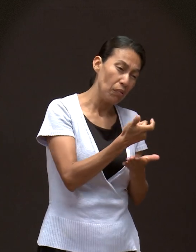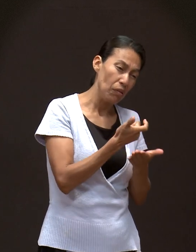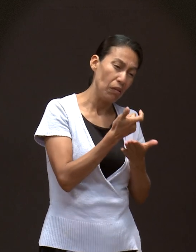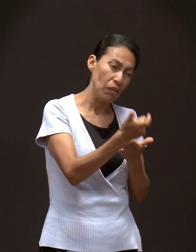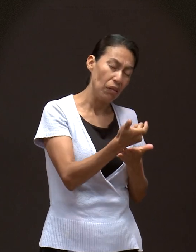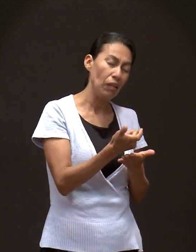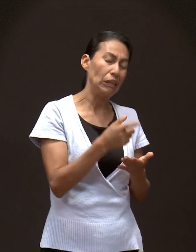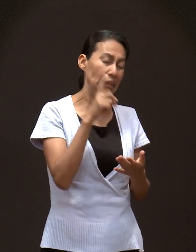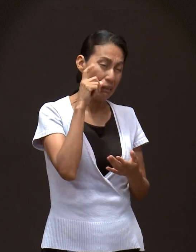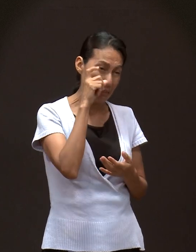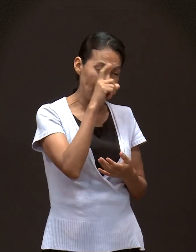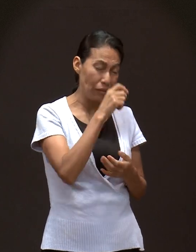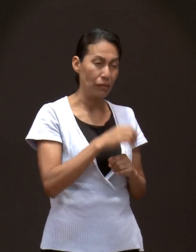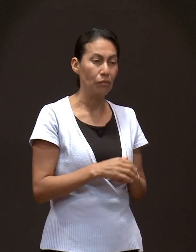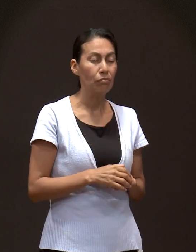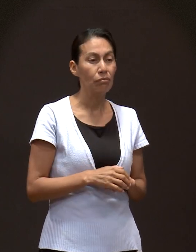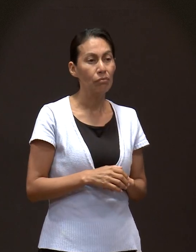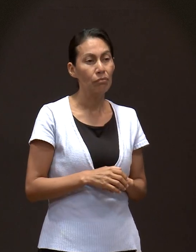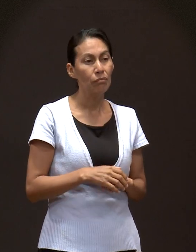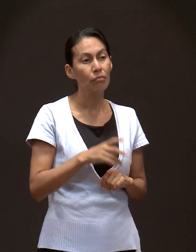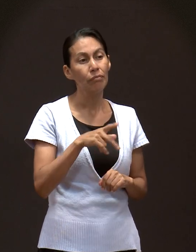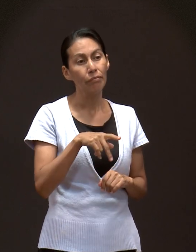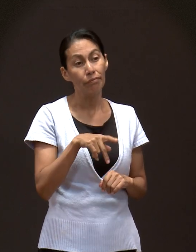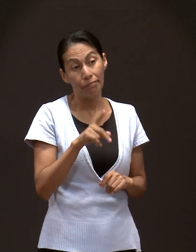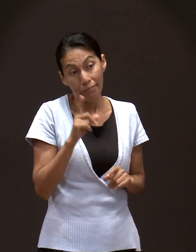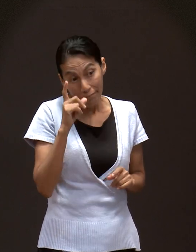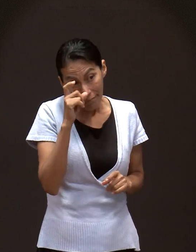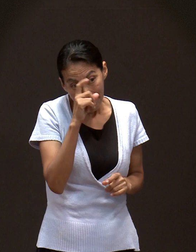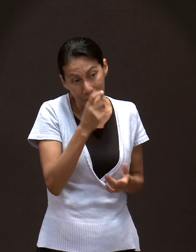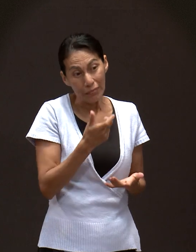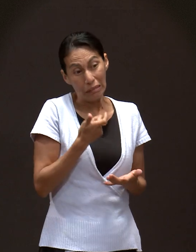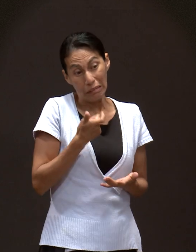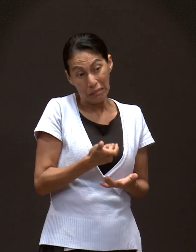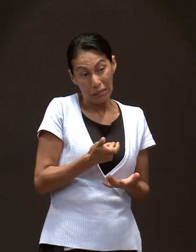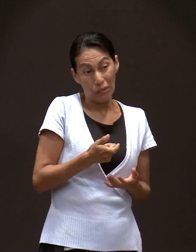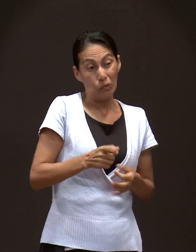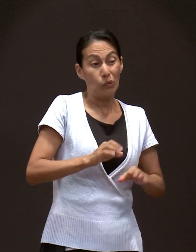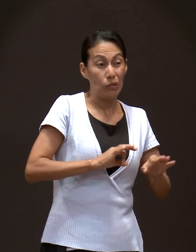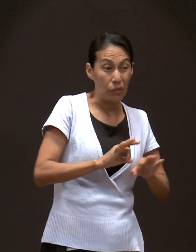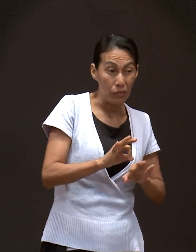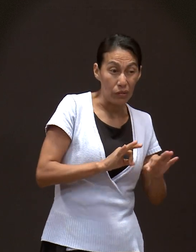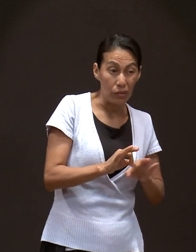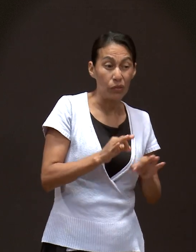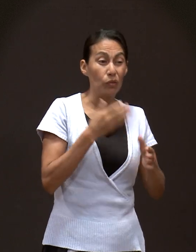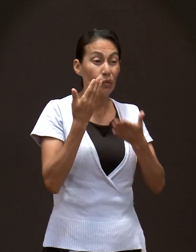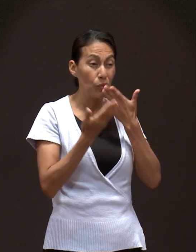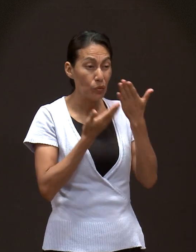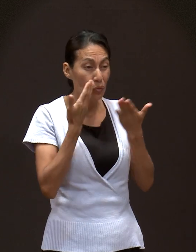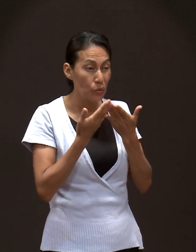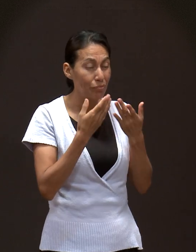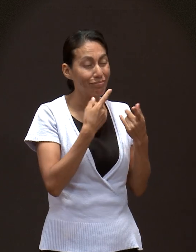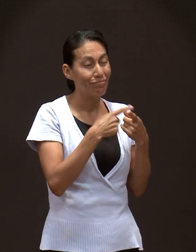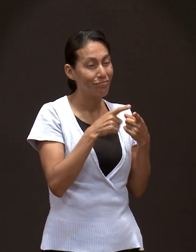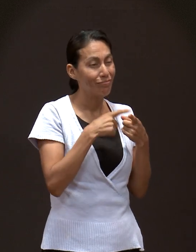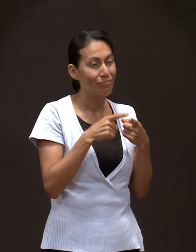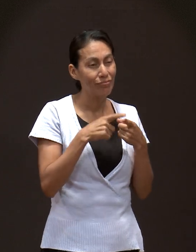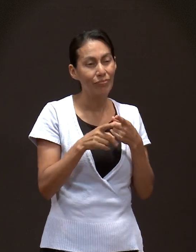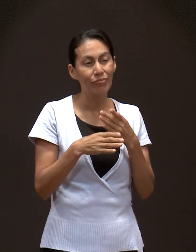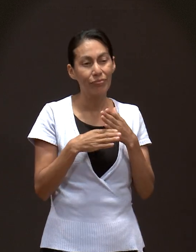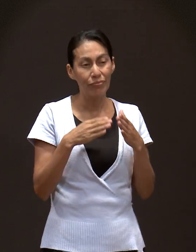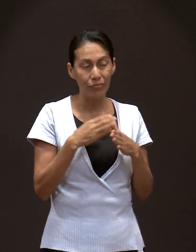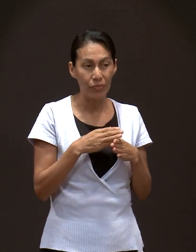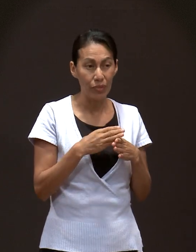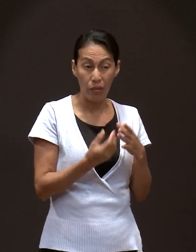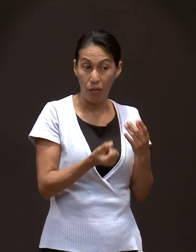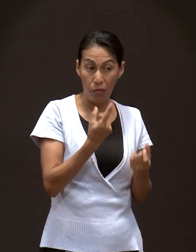estudios en esta universidad. Pues, cuesta dinero, cuesta trabajo, estudio,